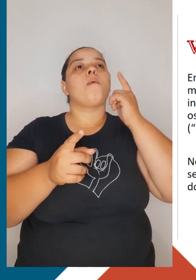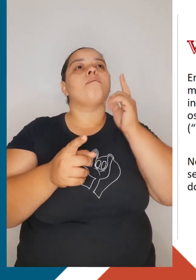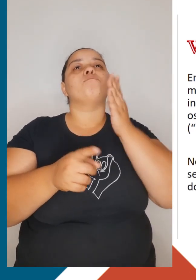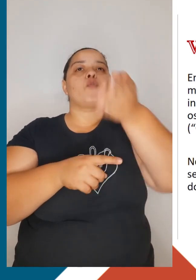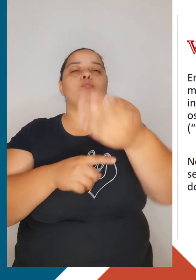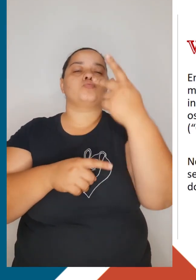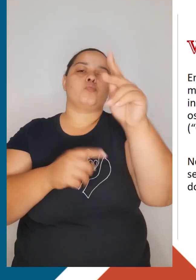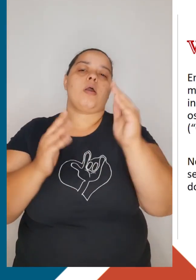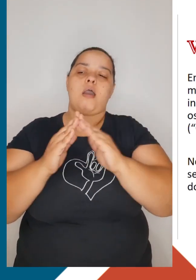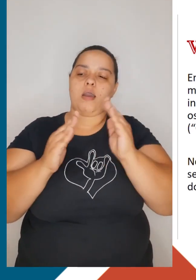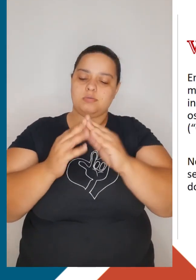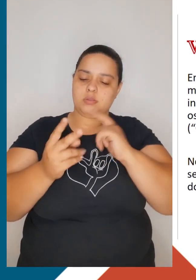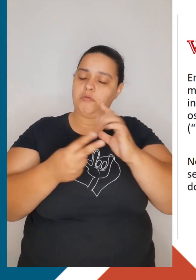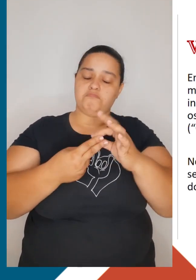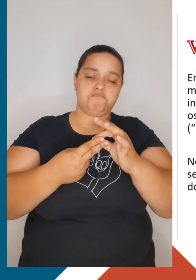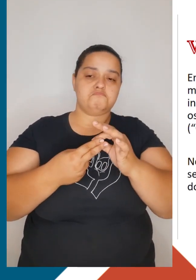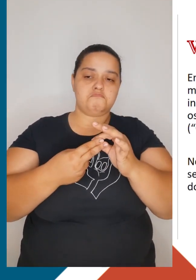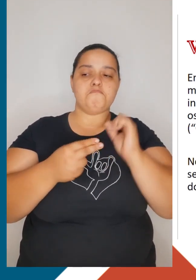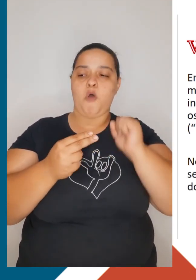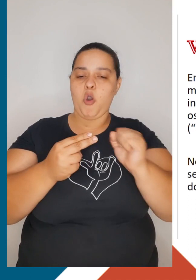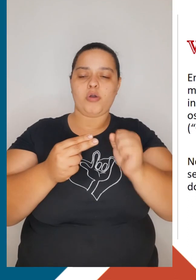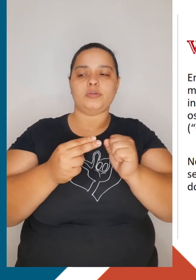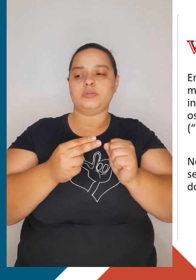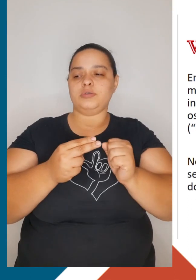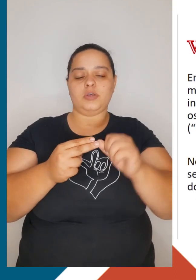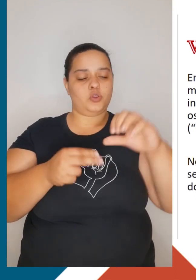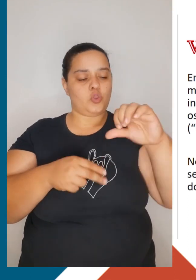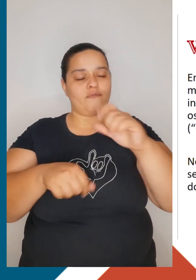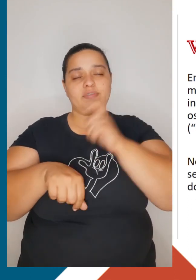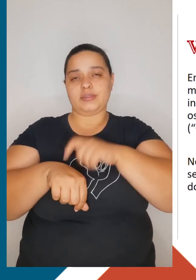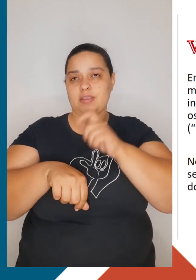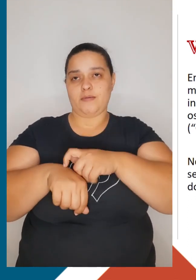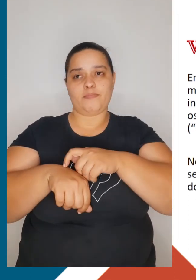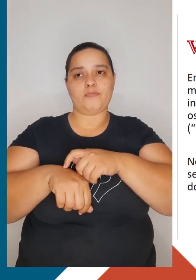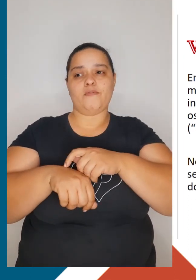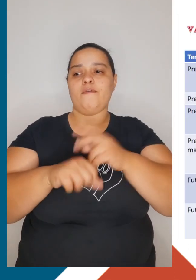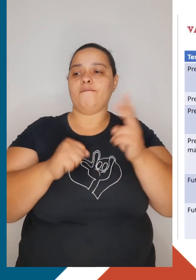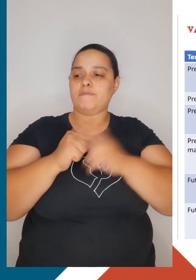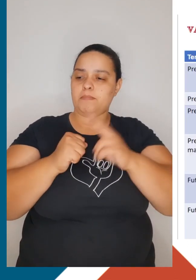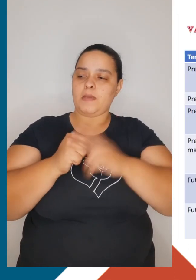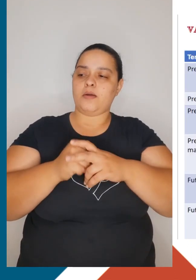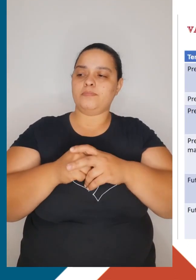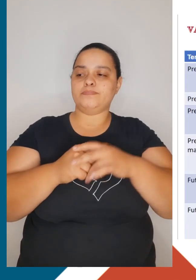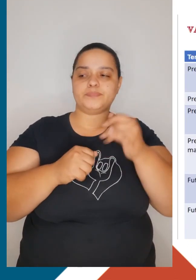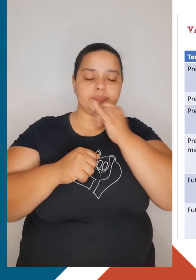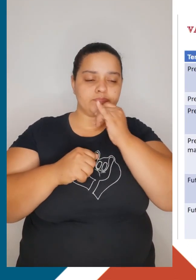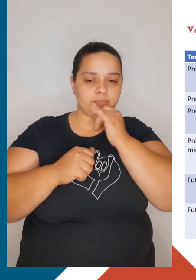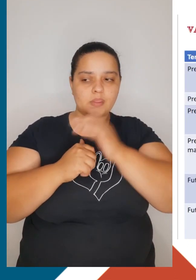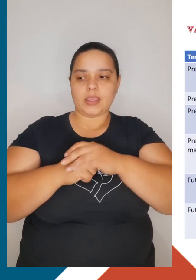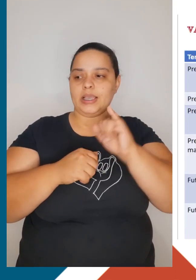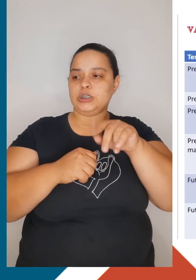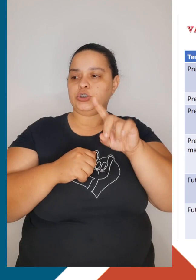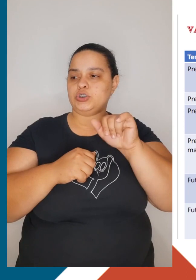slides a seguir, pode-se observar os principais valores semânticos dos 9 tempos verbais. Valores semânticos do